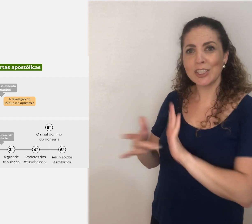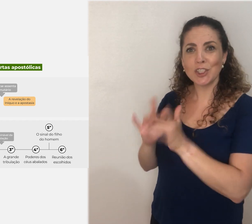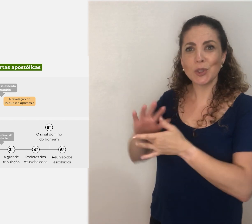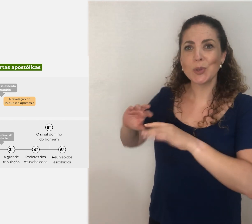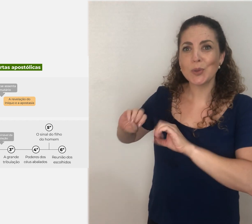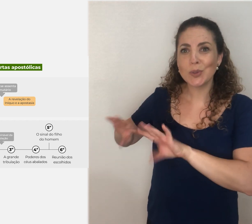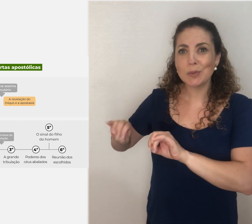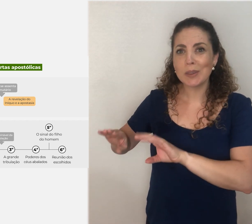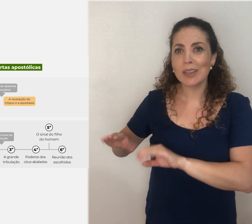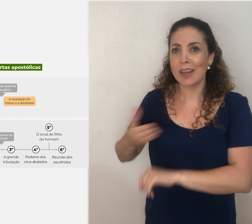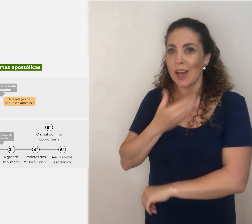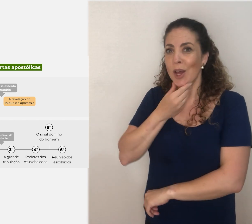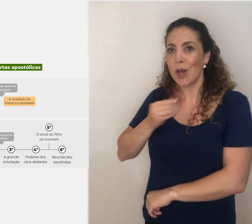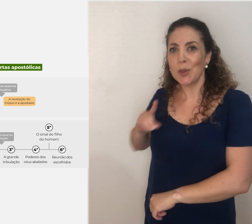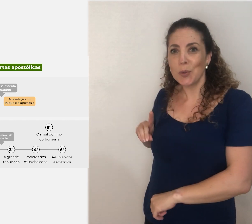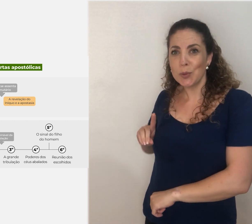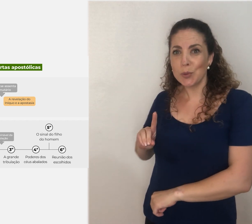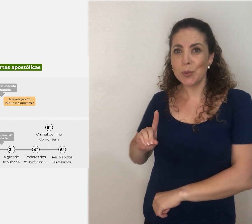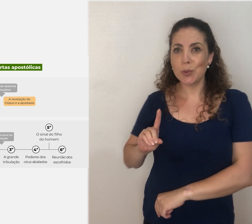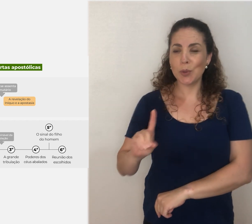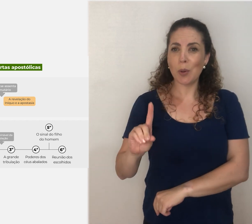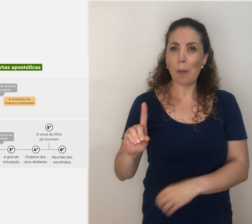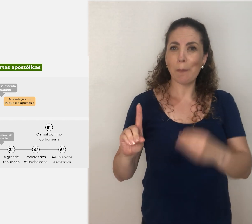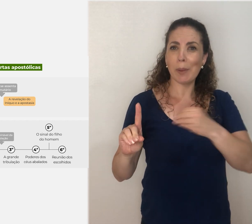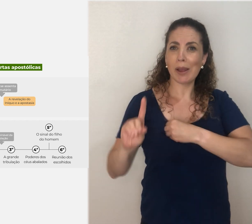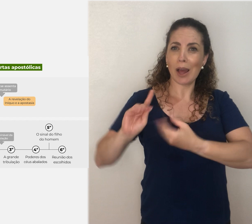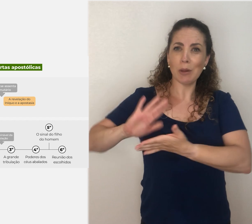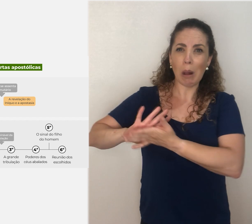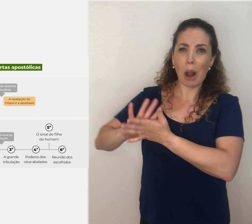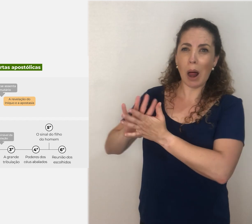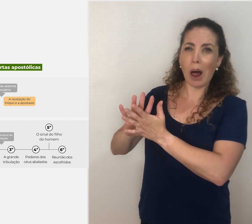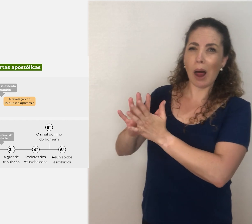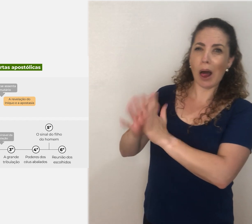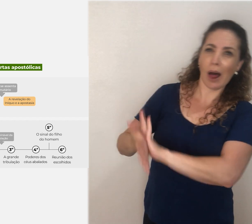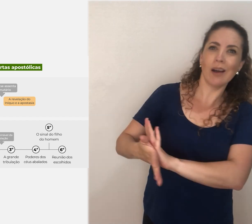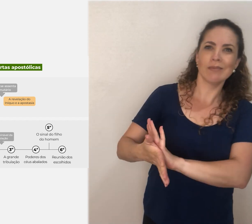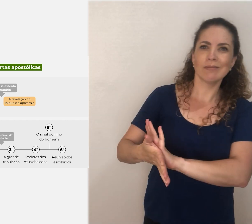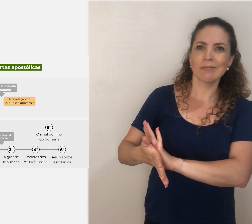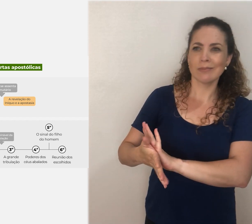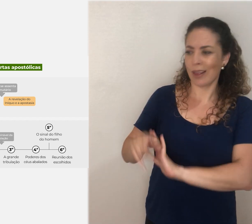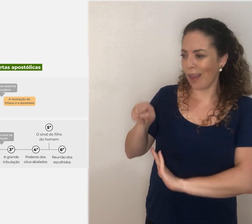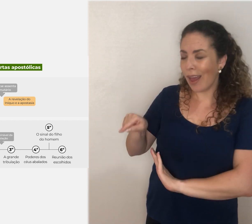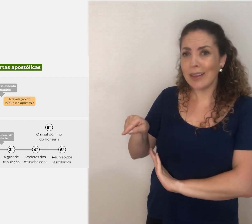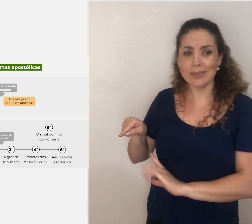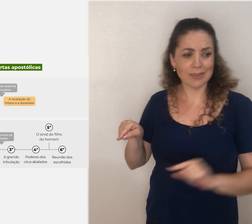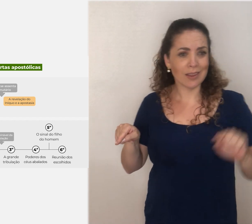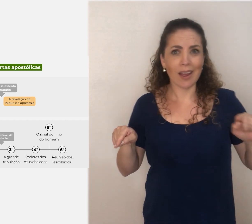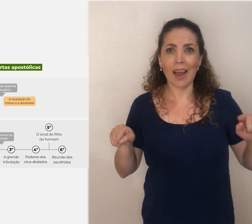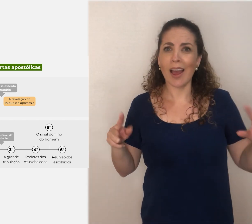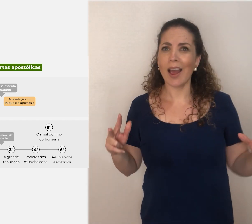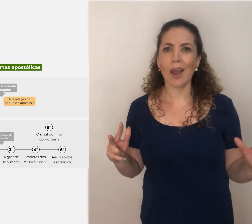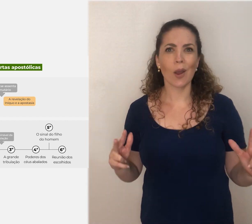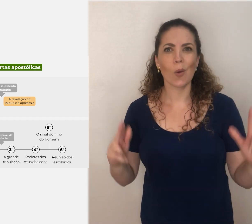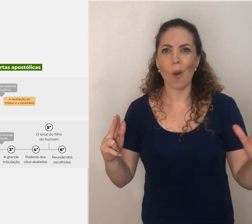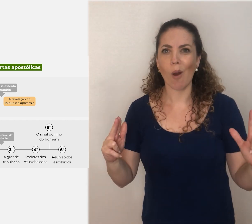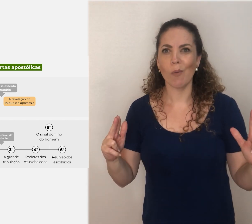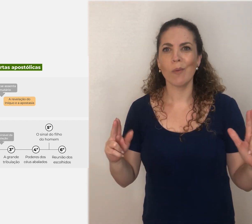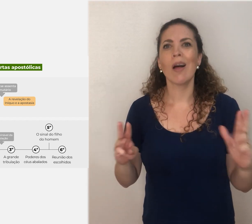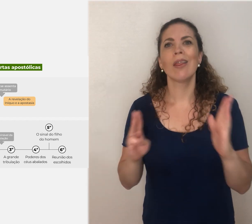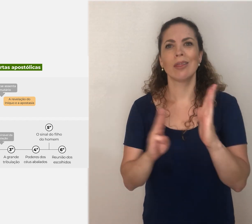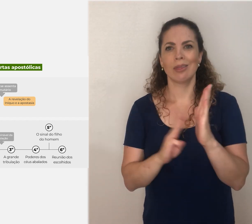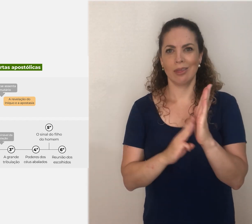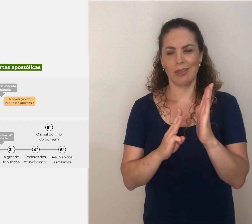da desolação que Jesus falou. Este é o abominável da desolação que Jesus e Daniel